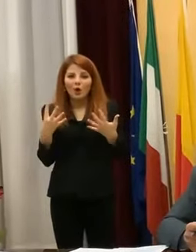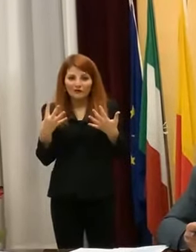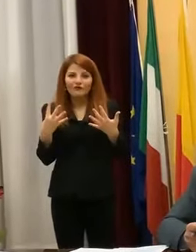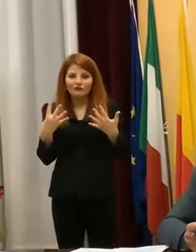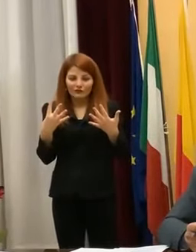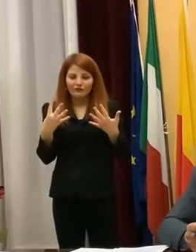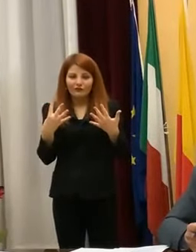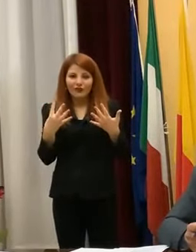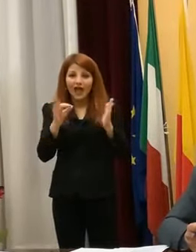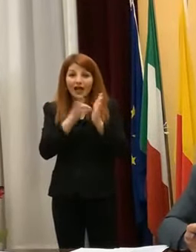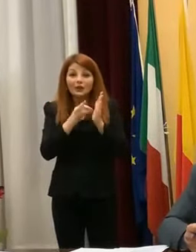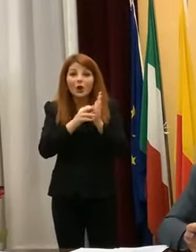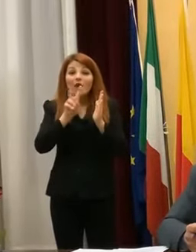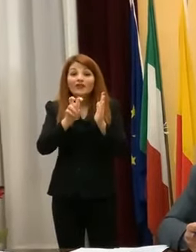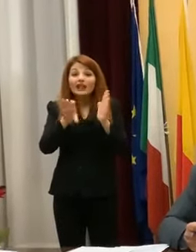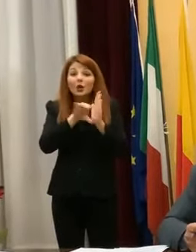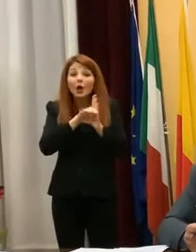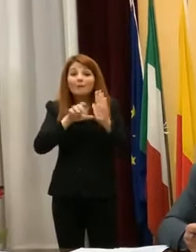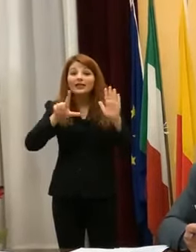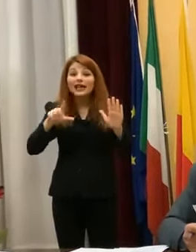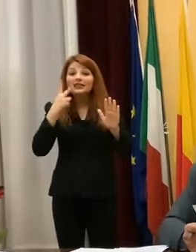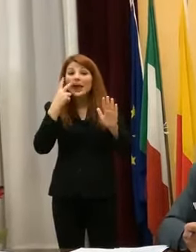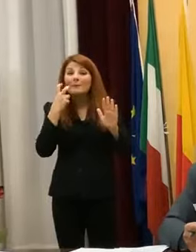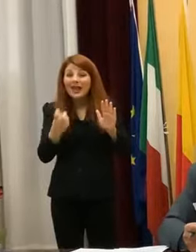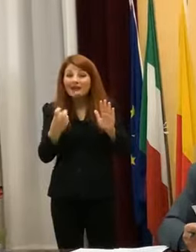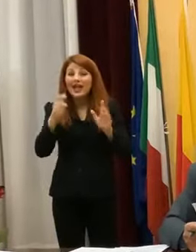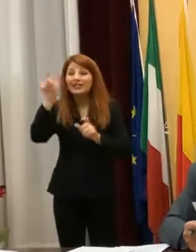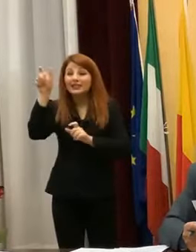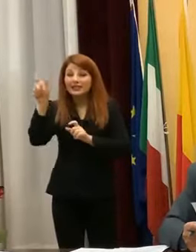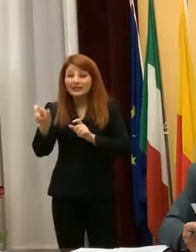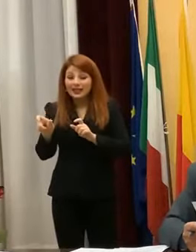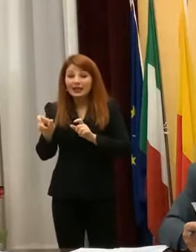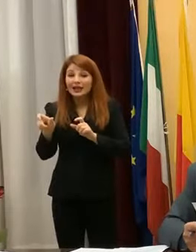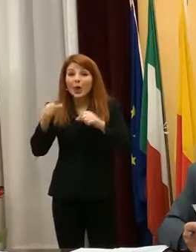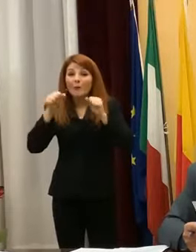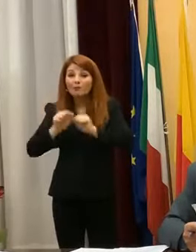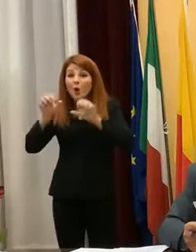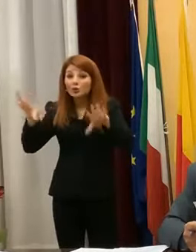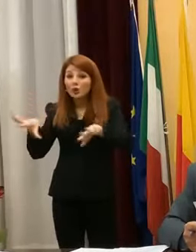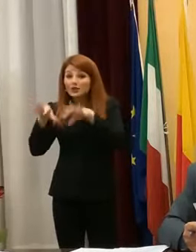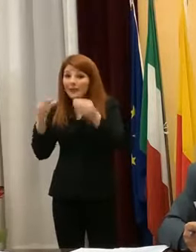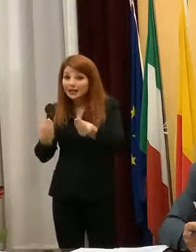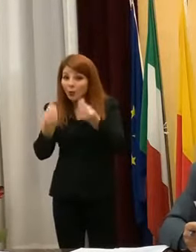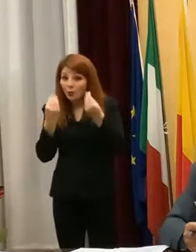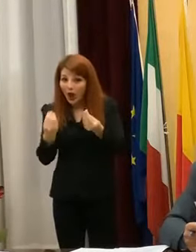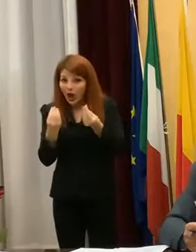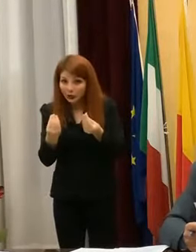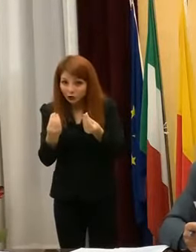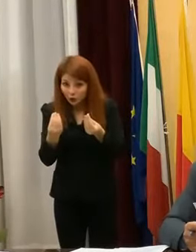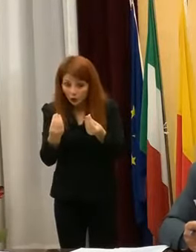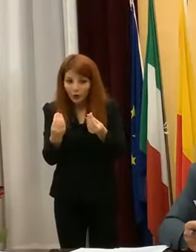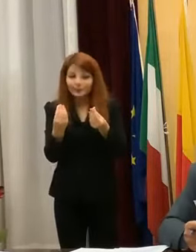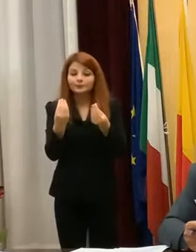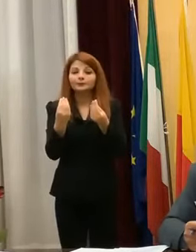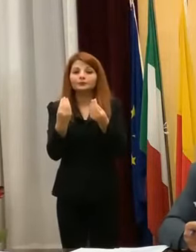7 prevede l'istituto della sospensione, lo voglio dire sempre nei confronti di quel